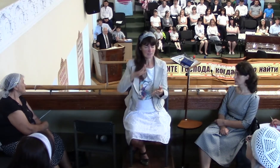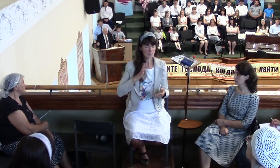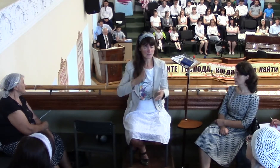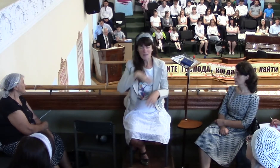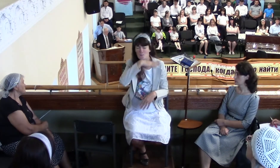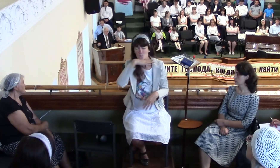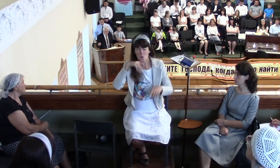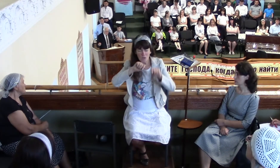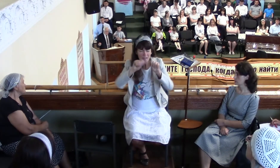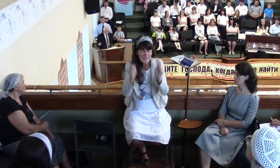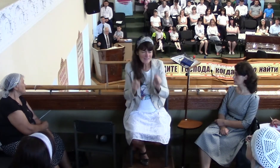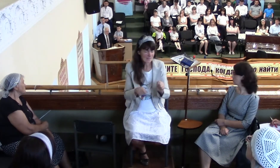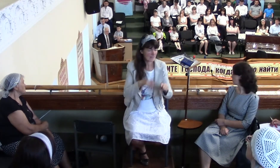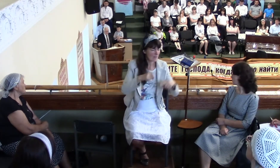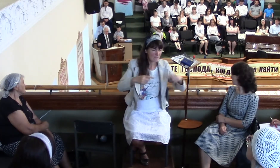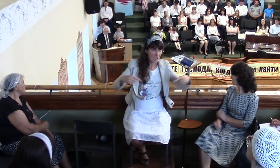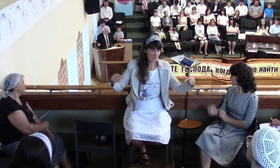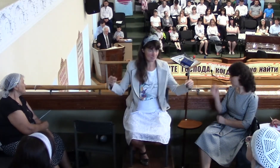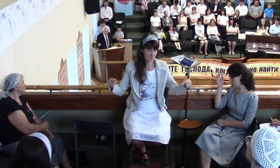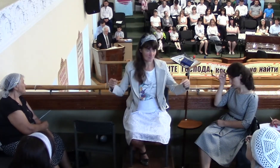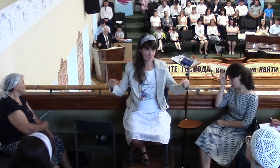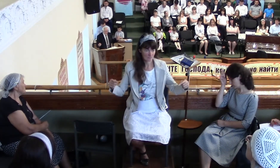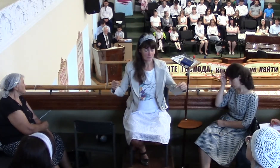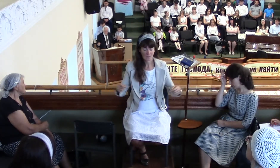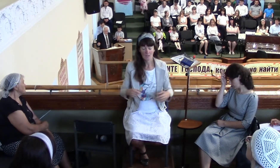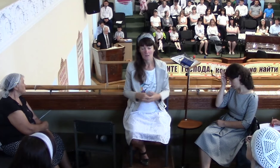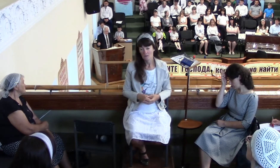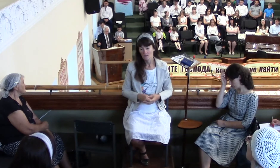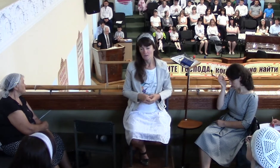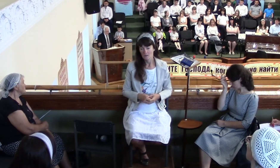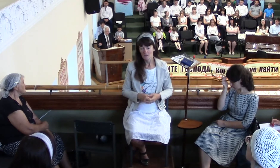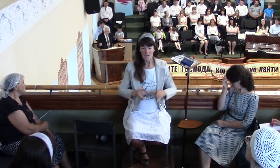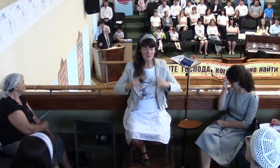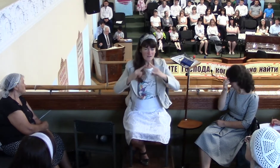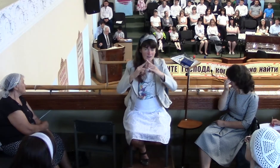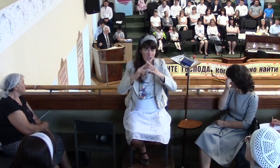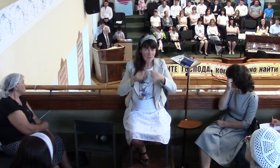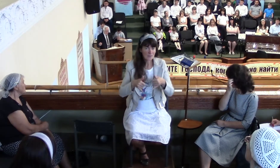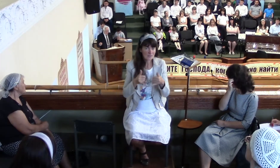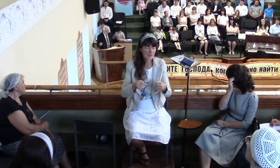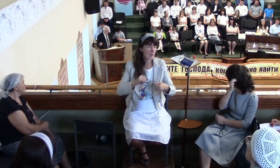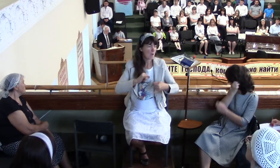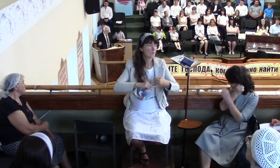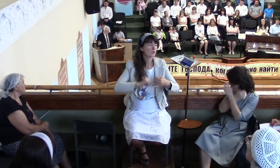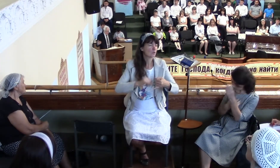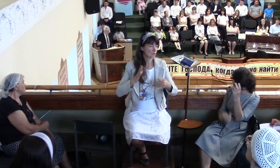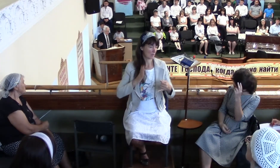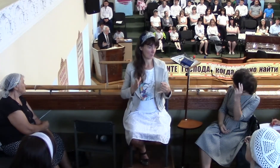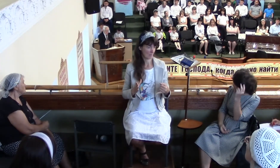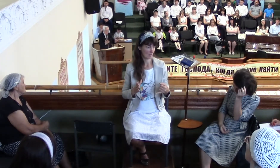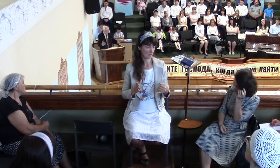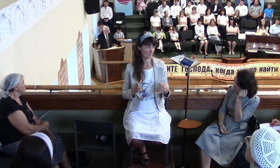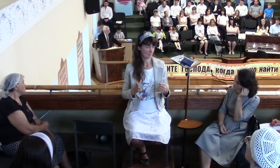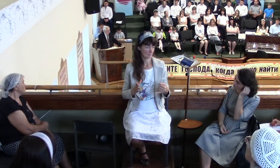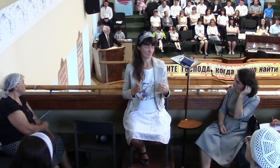был на высочайшем уровне разврат, там были храмы, при которых были блудилищные дома, и верующие